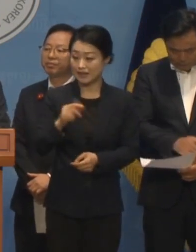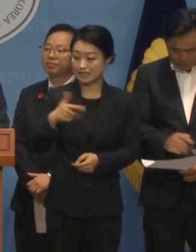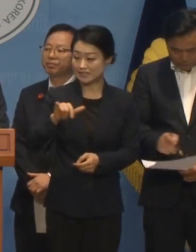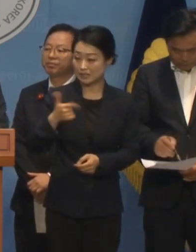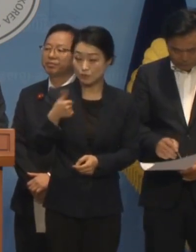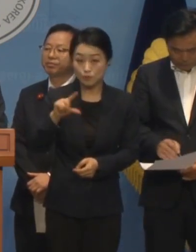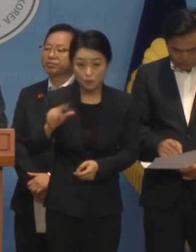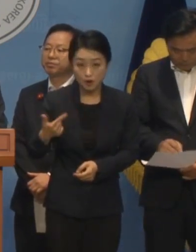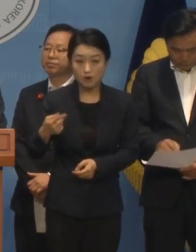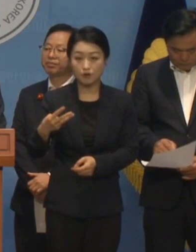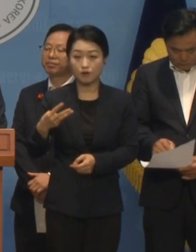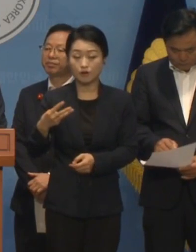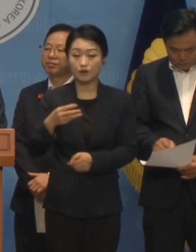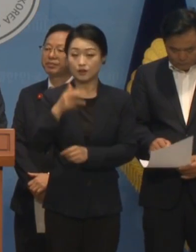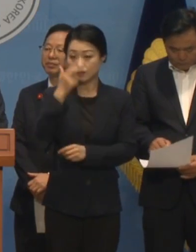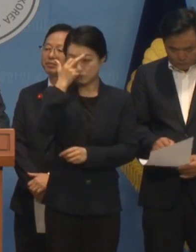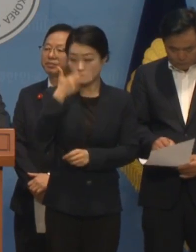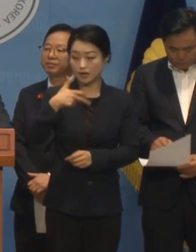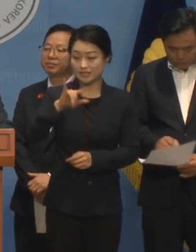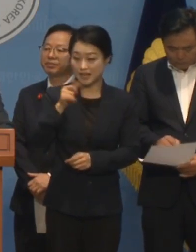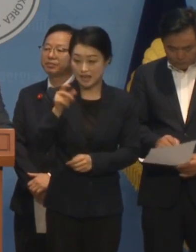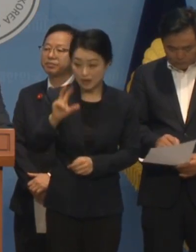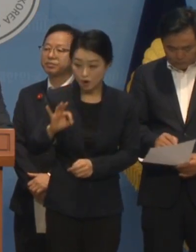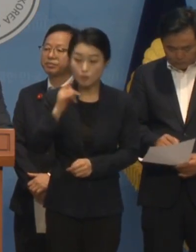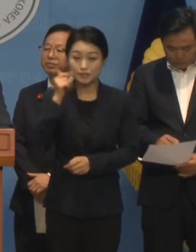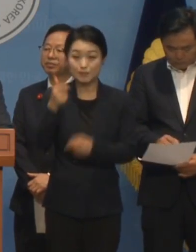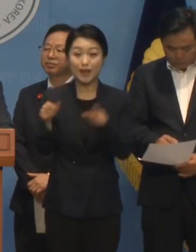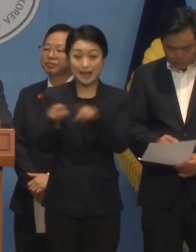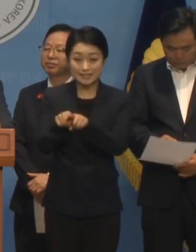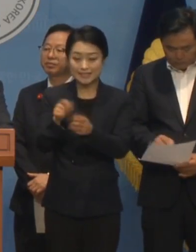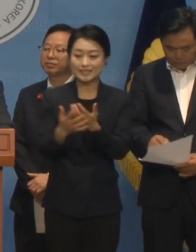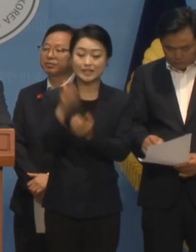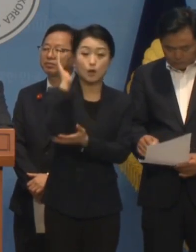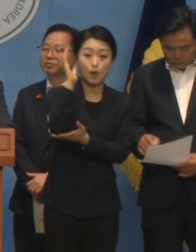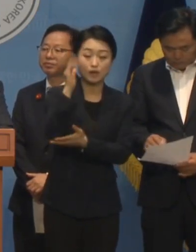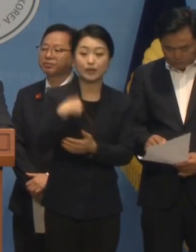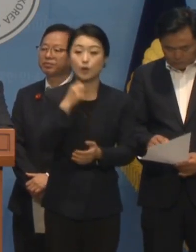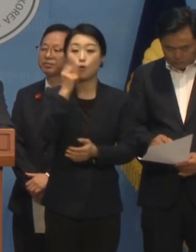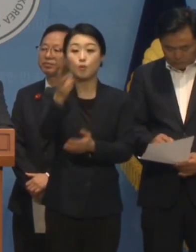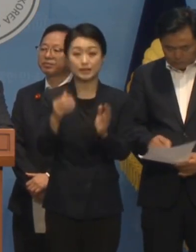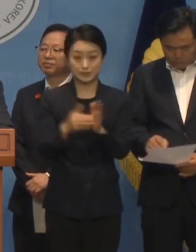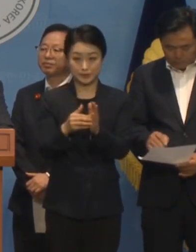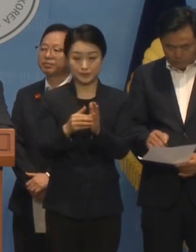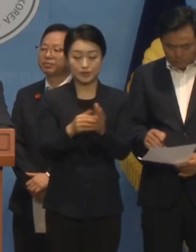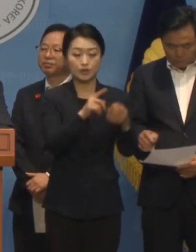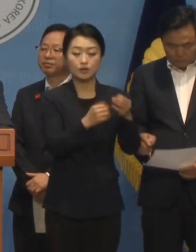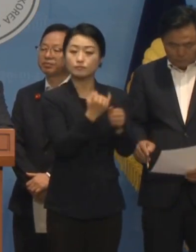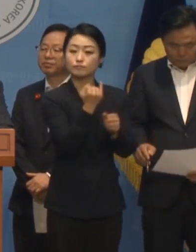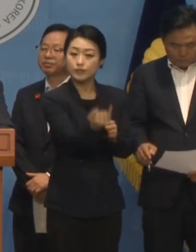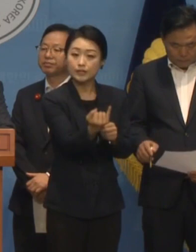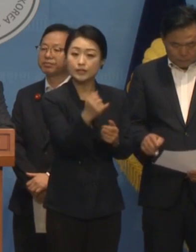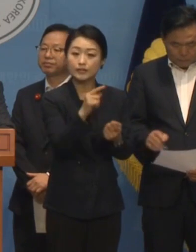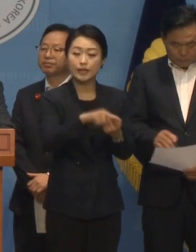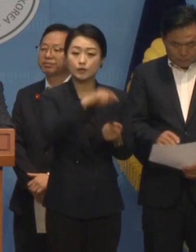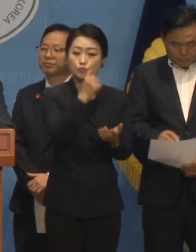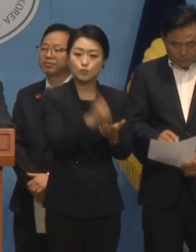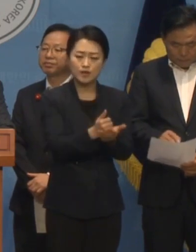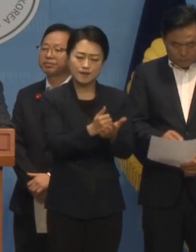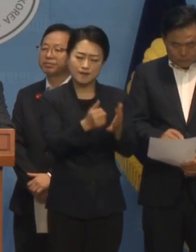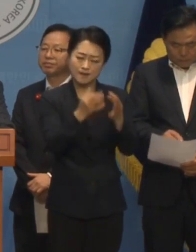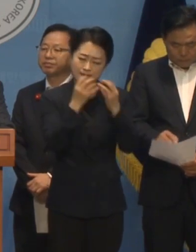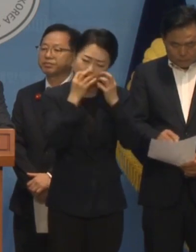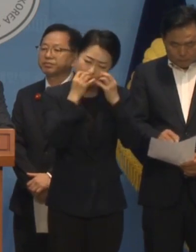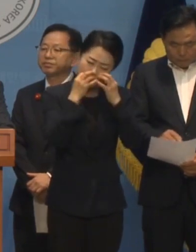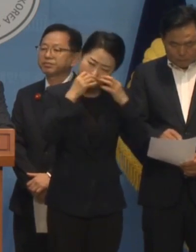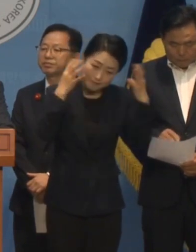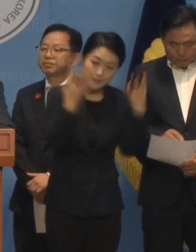소장 그리고 최재형 목사님과 함께 기자회견으로 고발했습니다. 김건희 여사에 대한 범죄 의혹과 혐의는